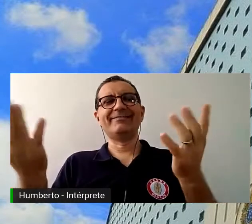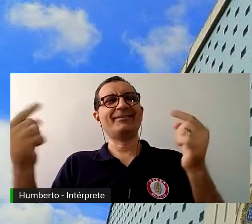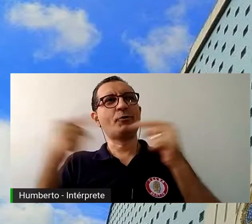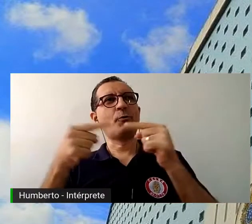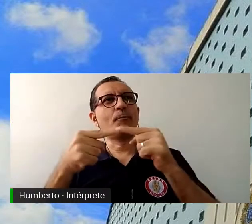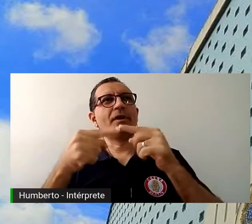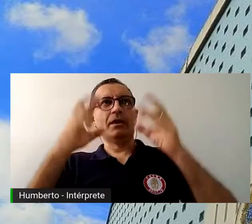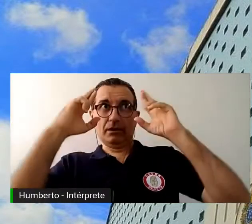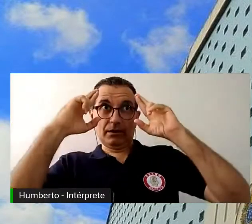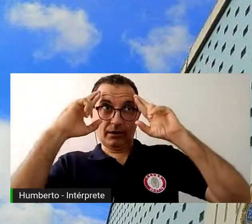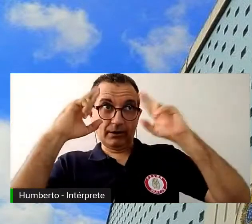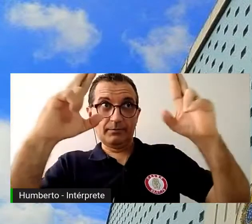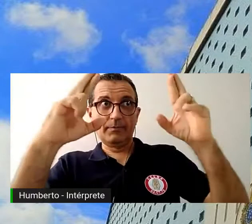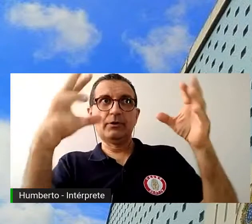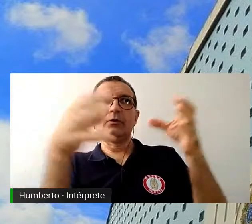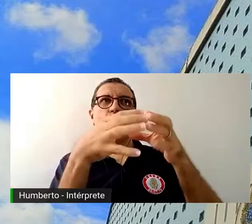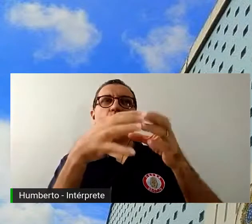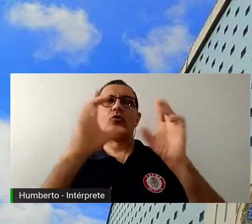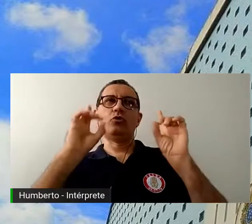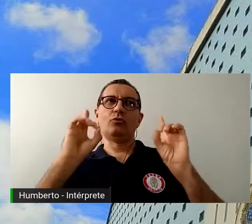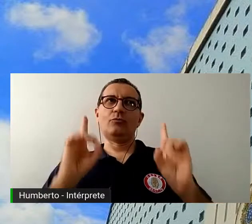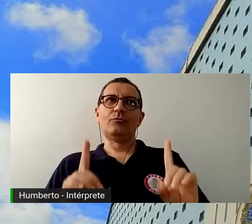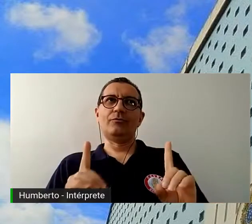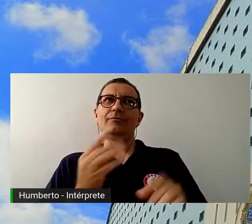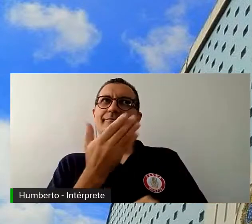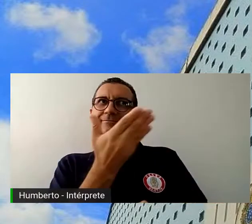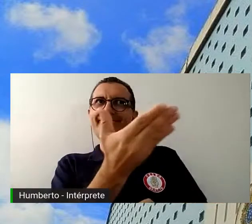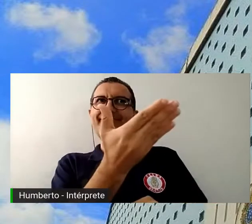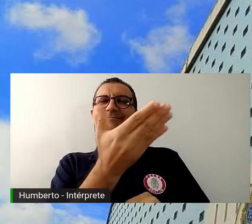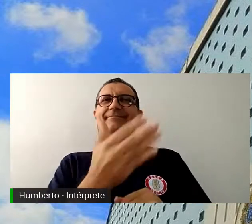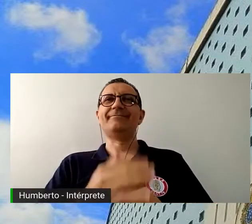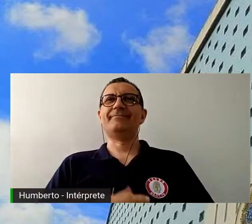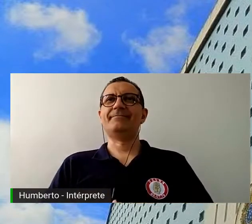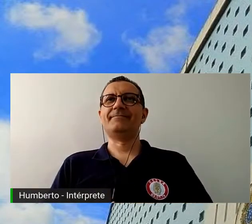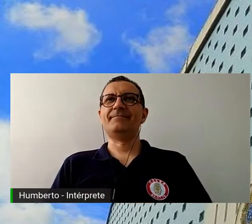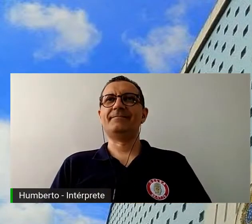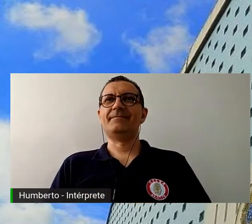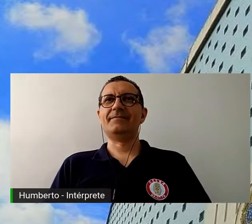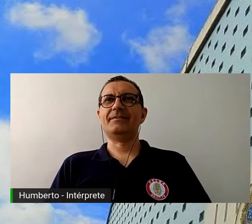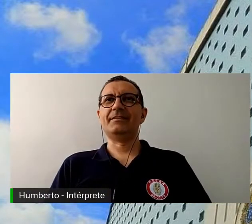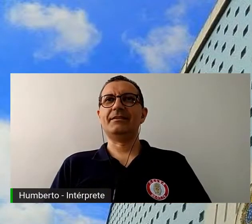dessa observância às necessidades específicas de pessoas com deficiência.